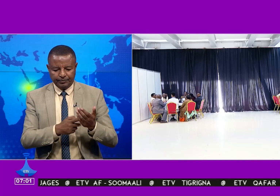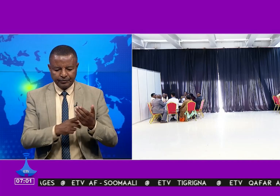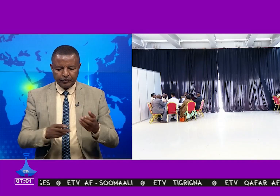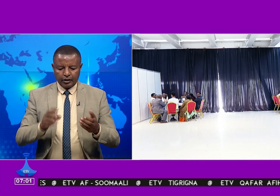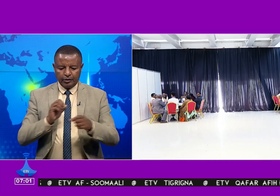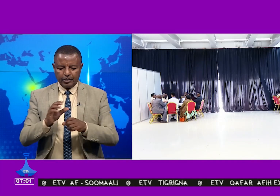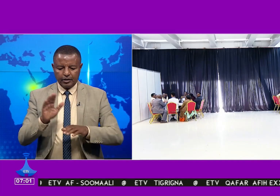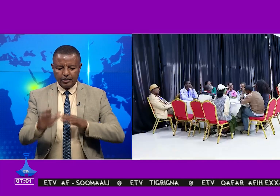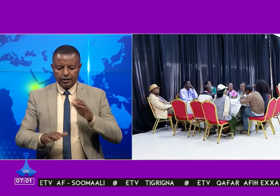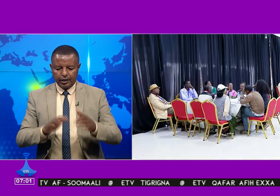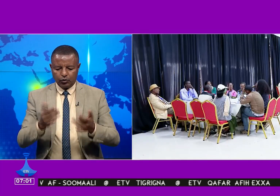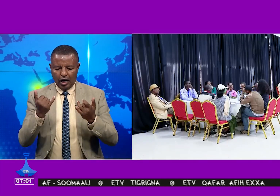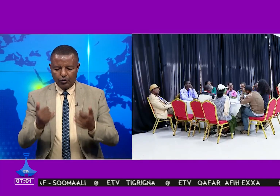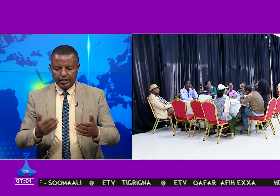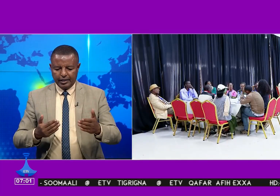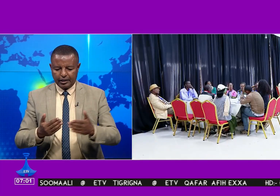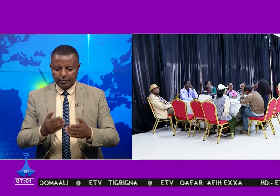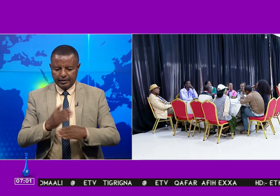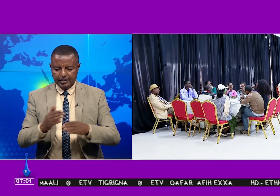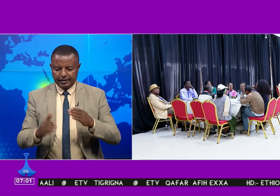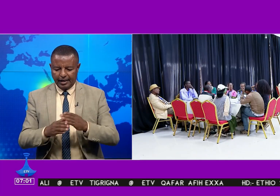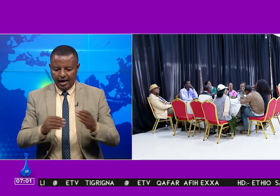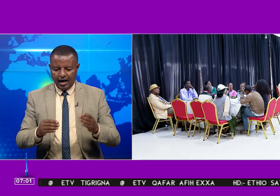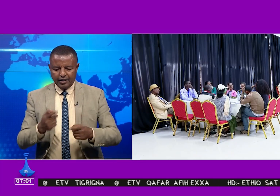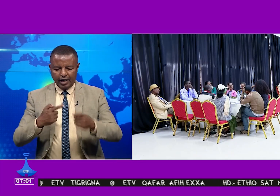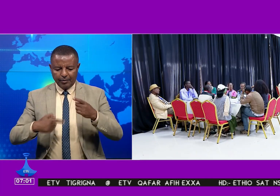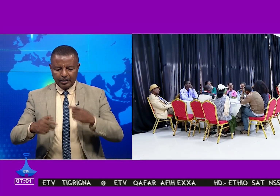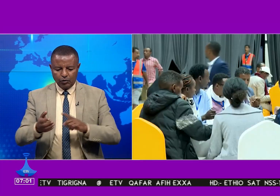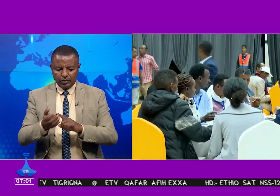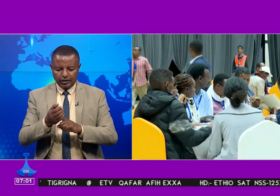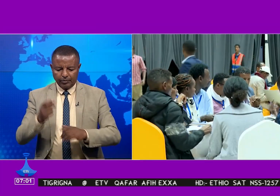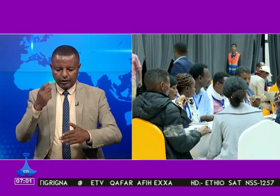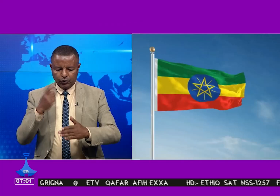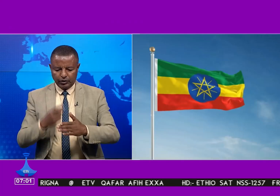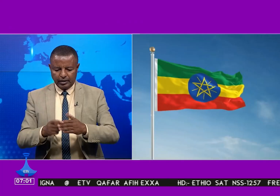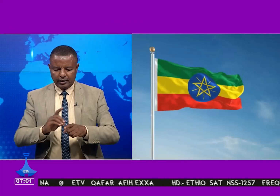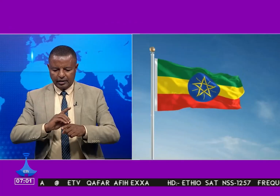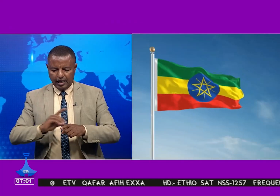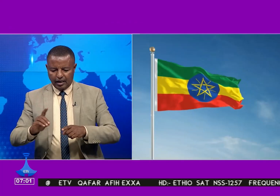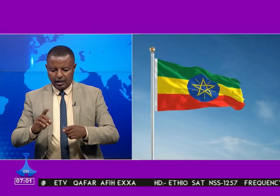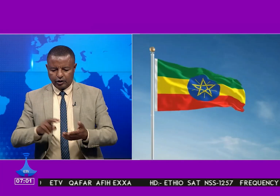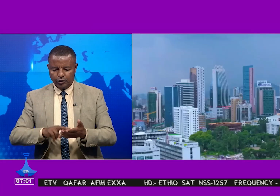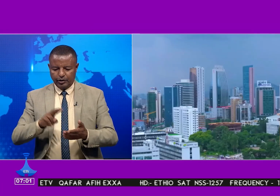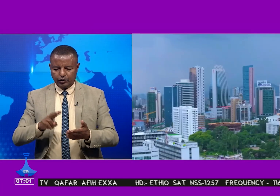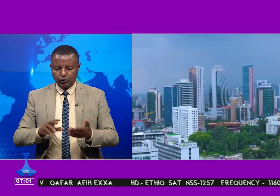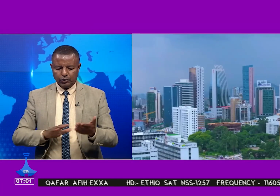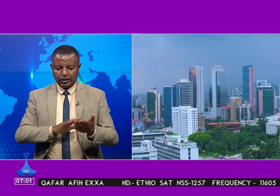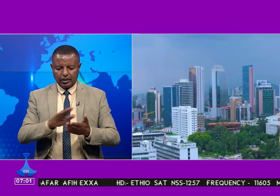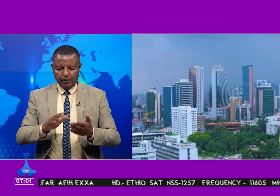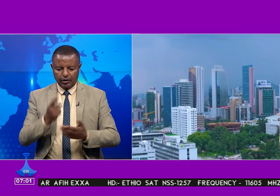አረጋግጧል። የምክክር ሂደቱ አሁን የደረሰበት ደረጃና ያመጣው ተጨባጭ ውጤት ከየአቅጣጫው